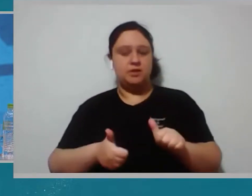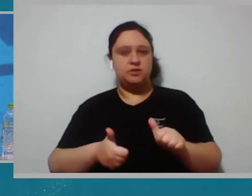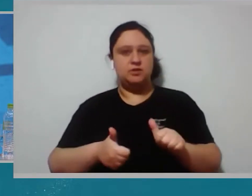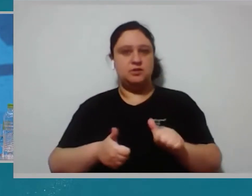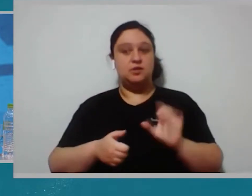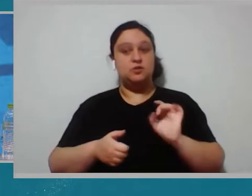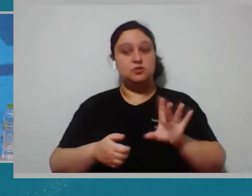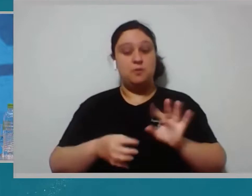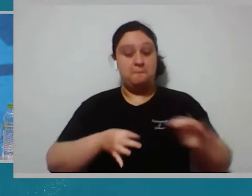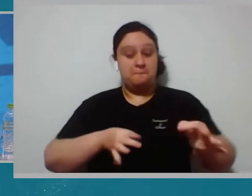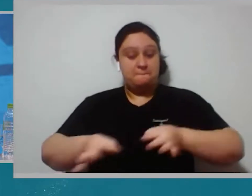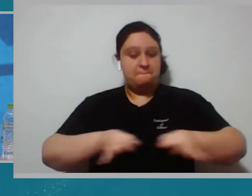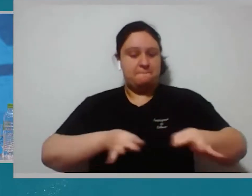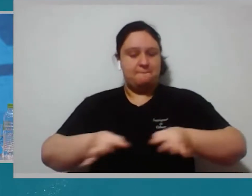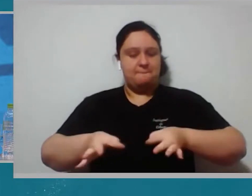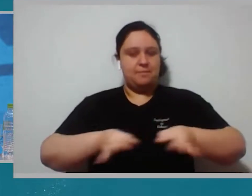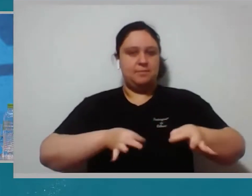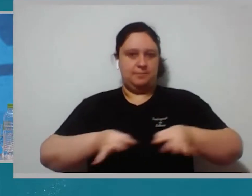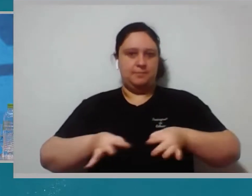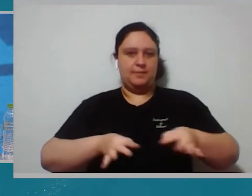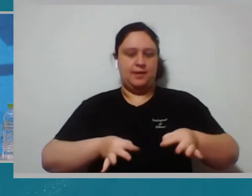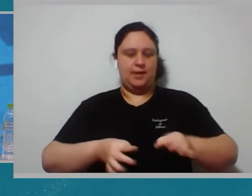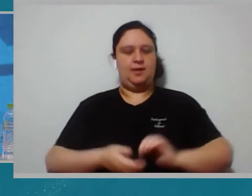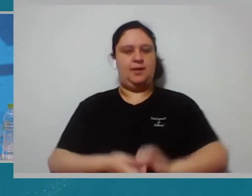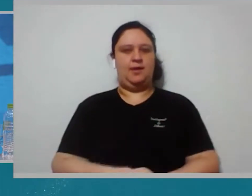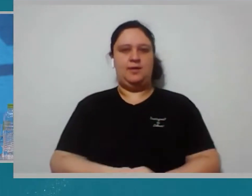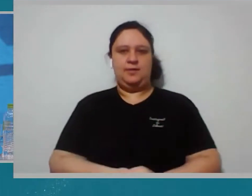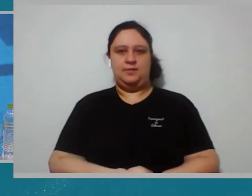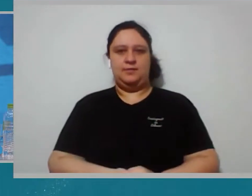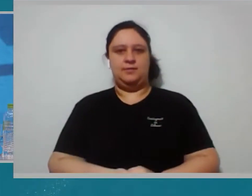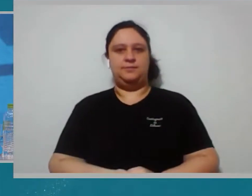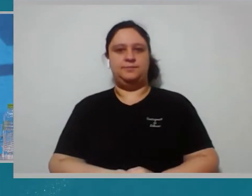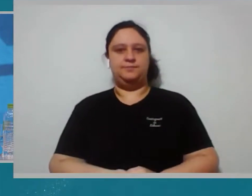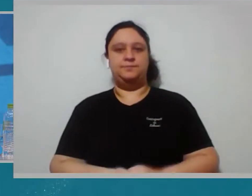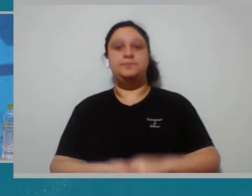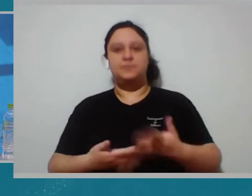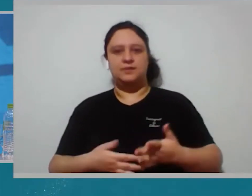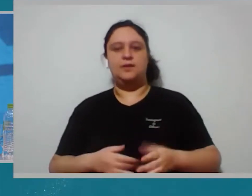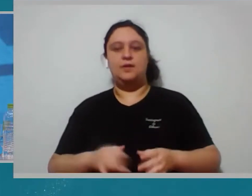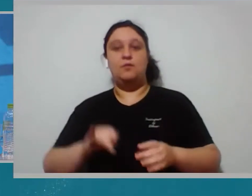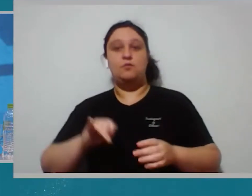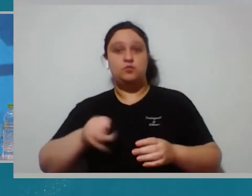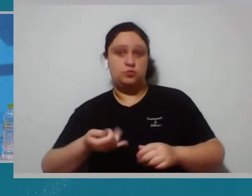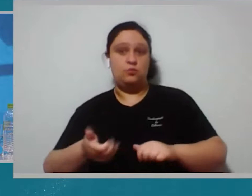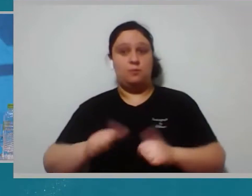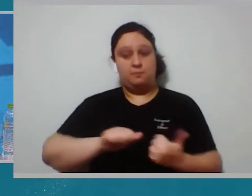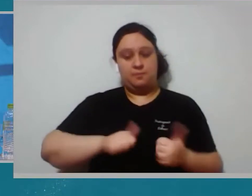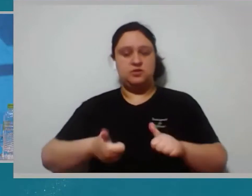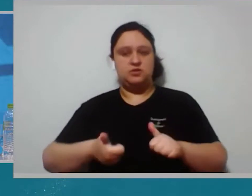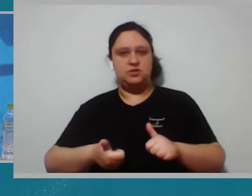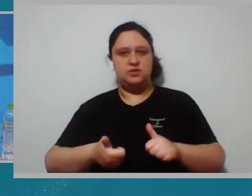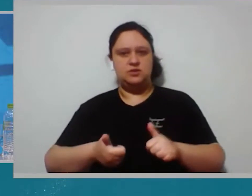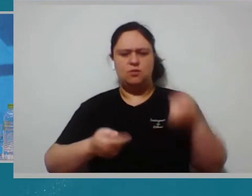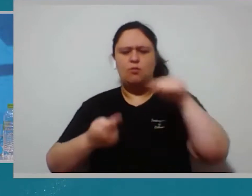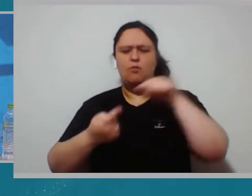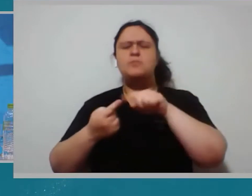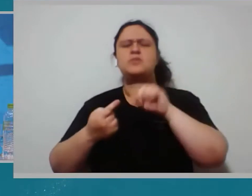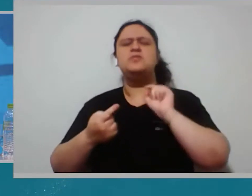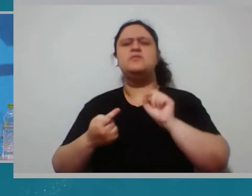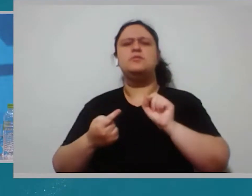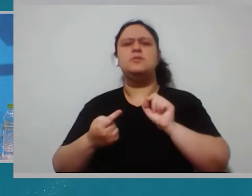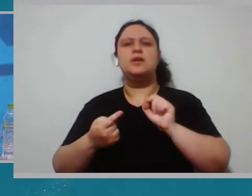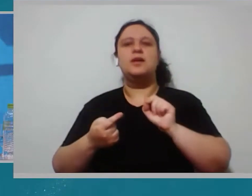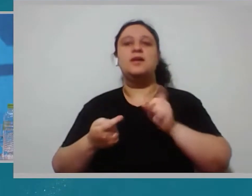uma apresentação. Isso que faz o João. João vem para fazer uma apresentação, introduzindo